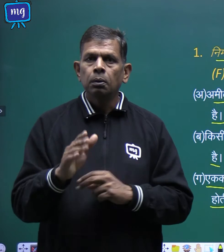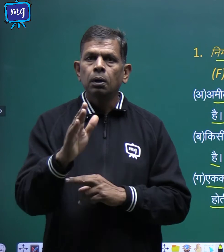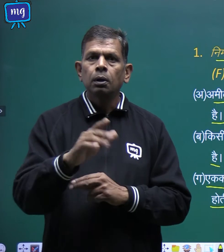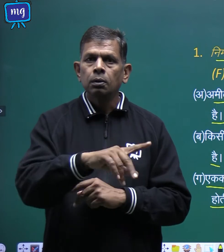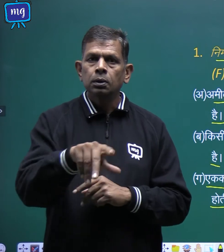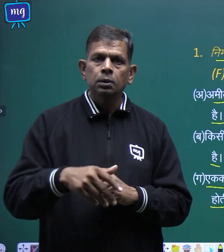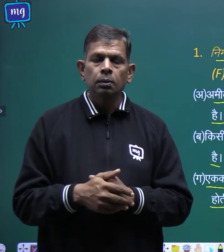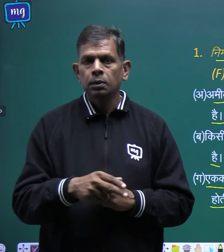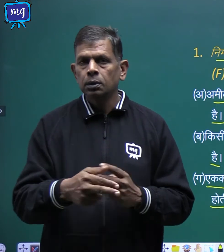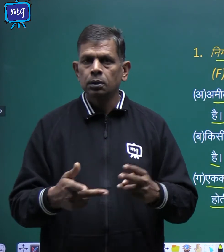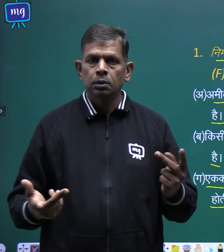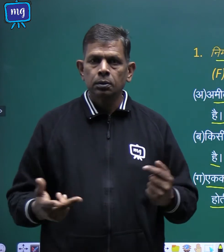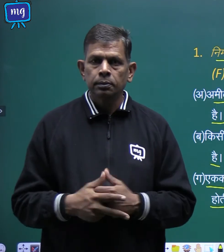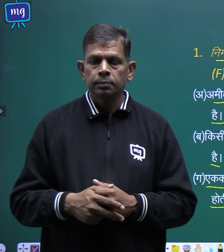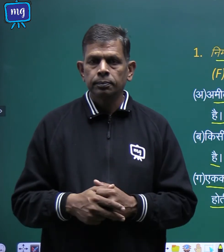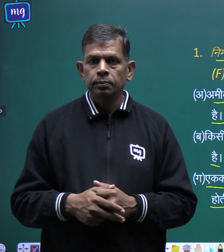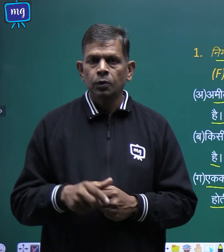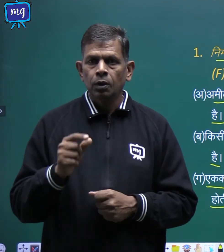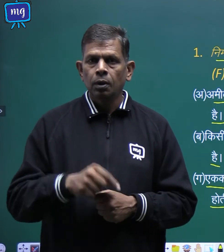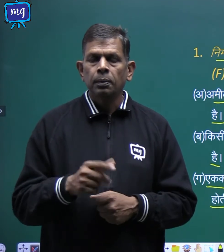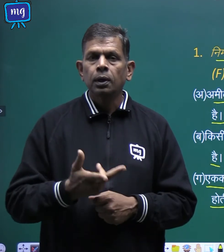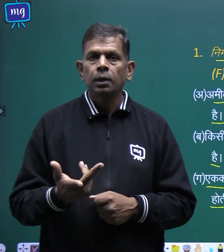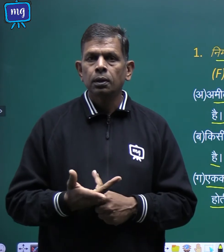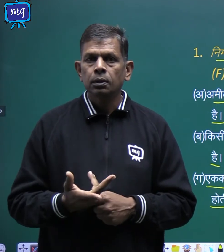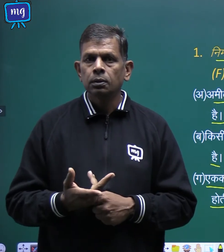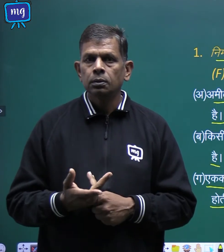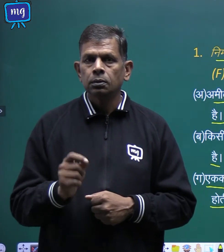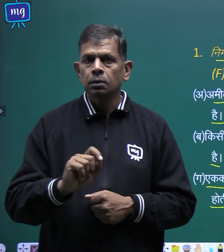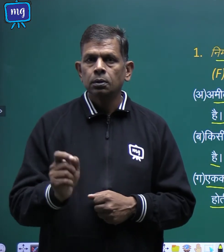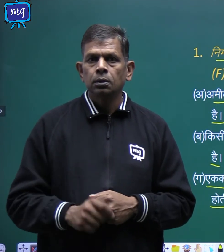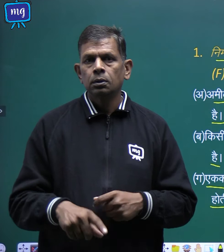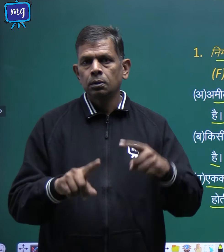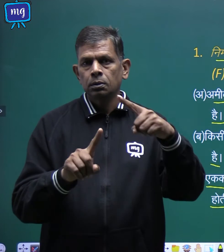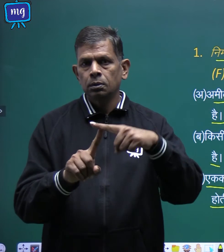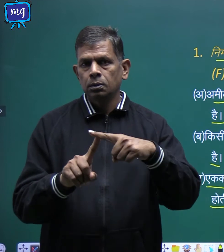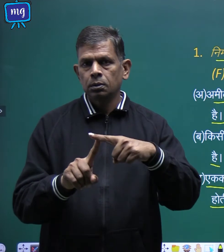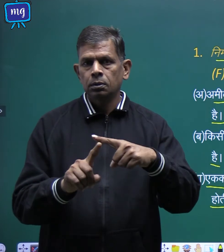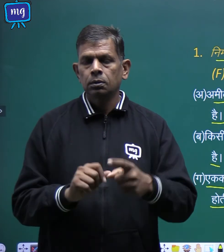पैरामीशियम इत्यादि। तो हम यहाँ क्या लिखेंगे? T।